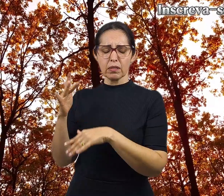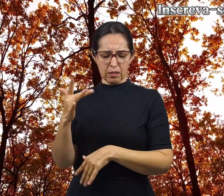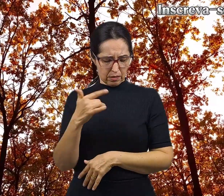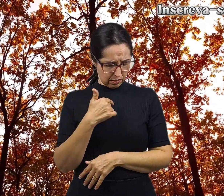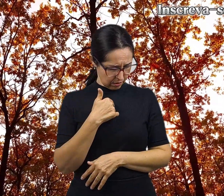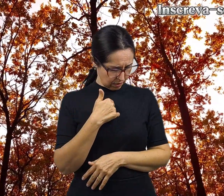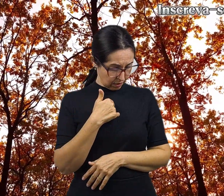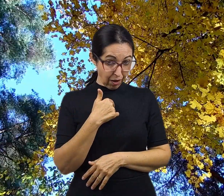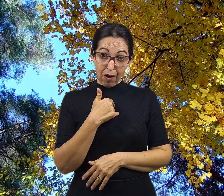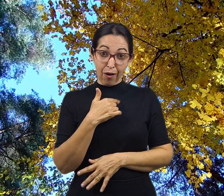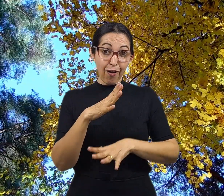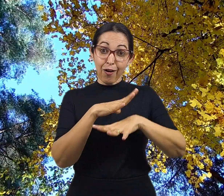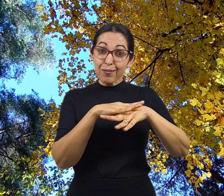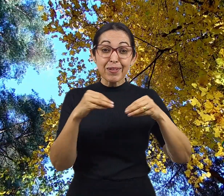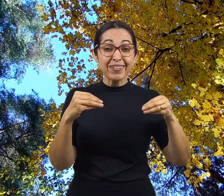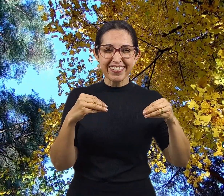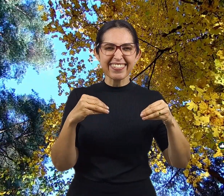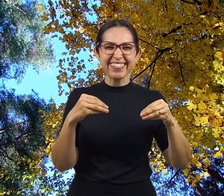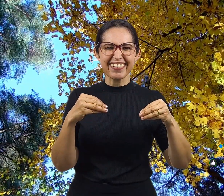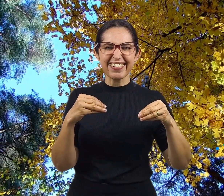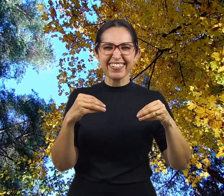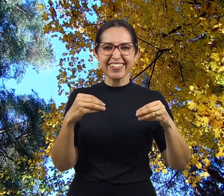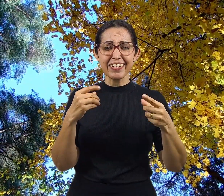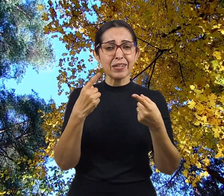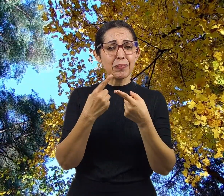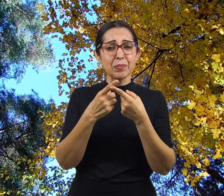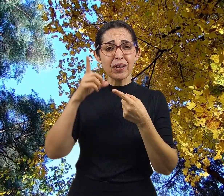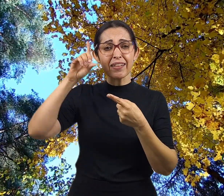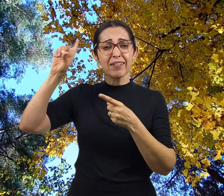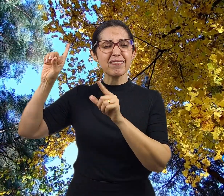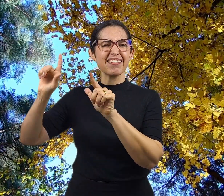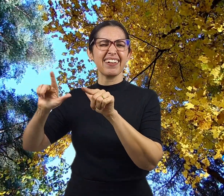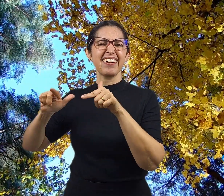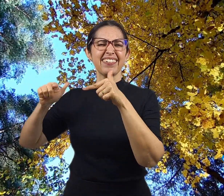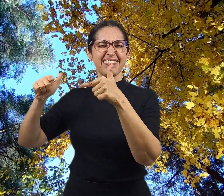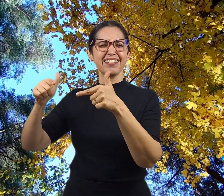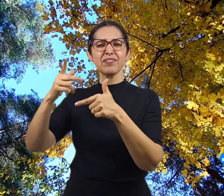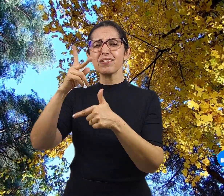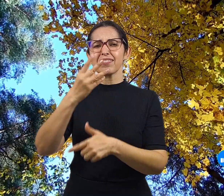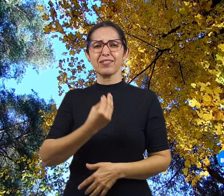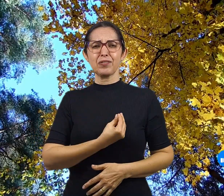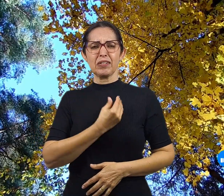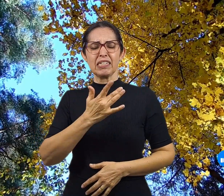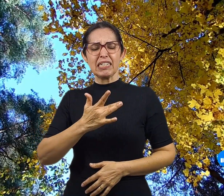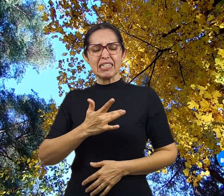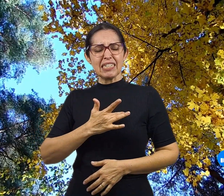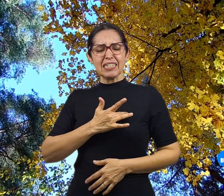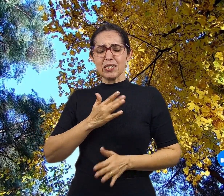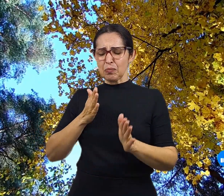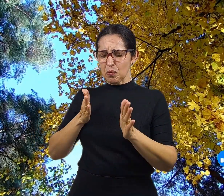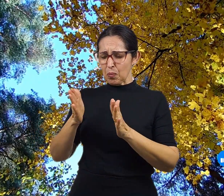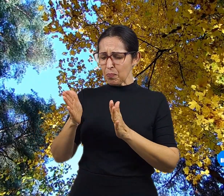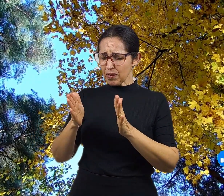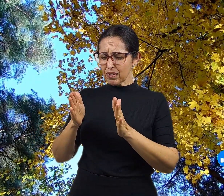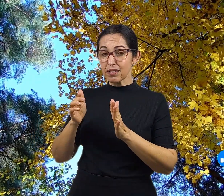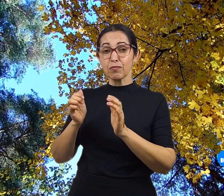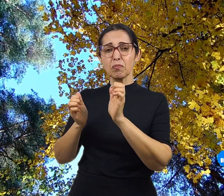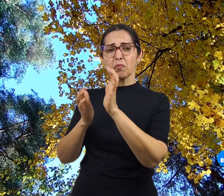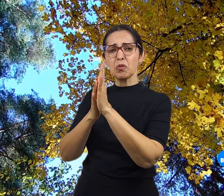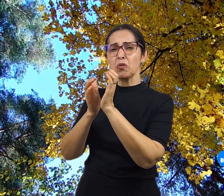embora. Porque a operação do Senhor foi tão maravilhosa, foi tão grandiosa durante o culto, você louvou, você glorificou,